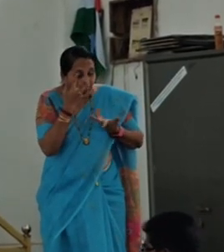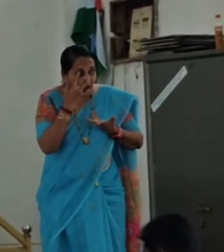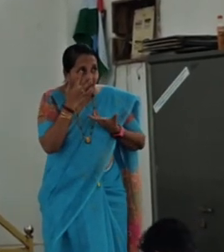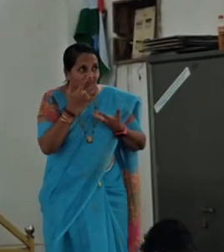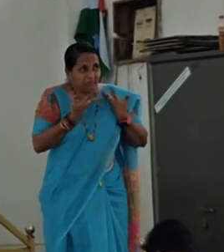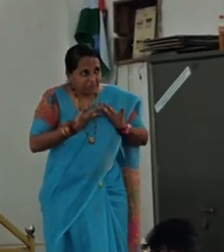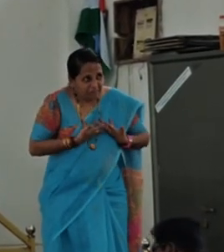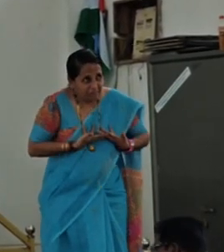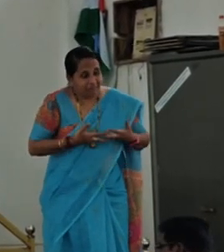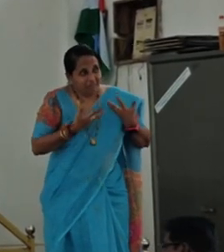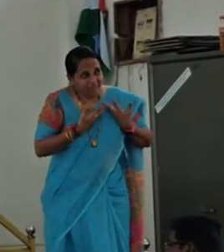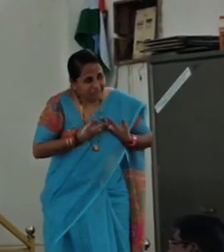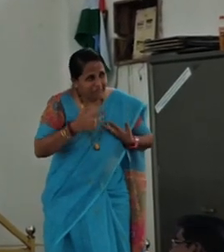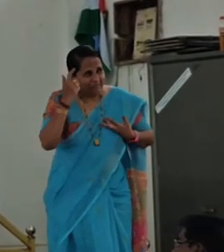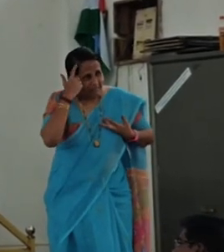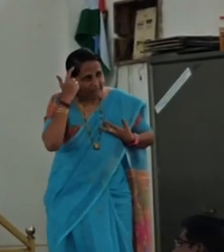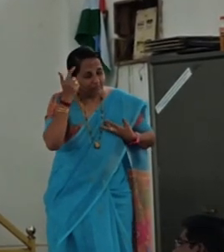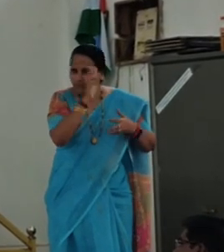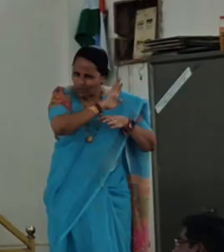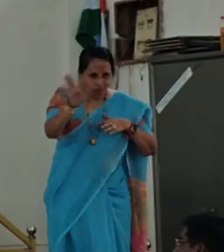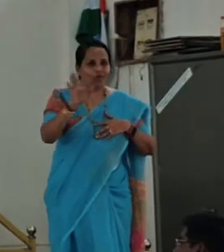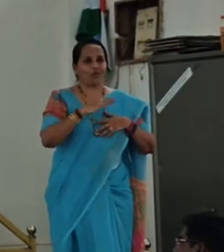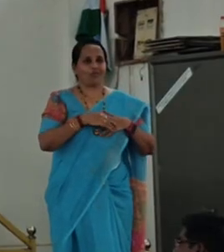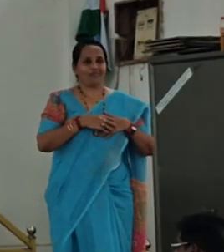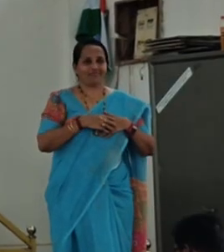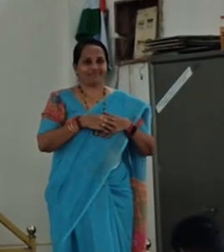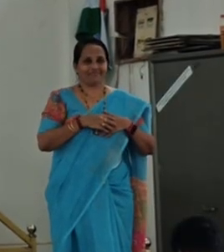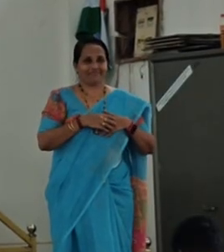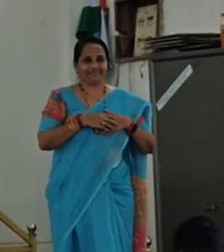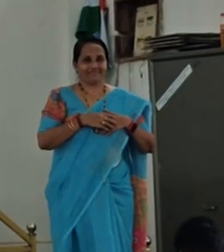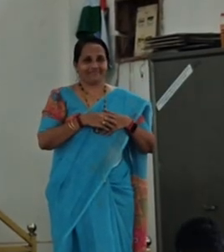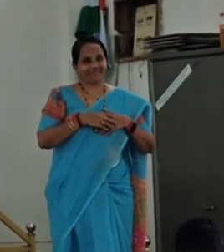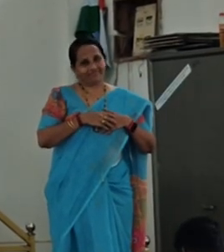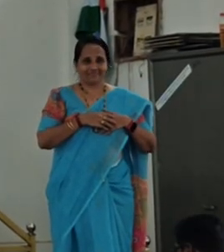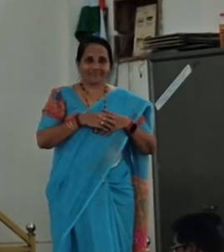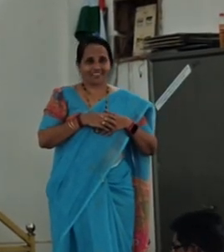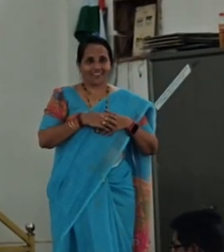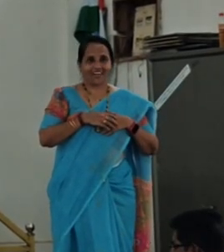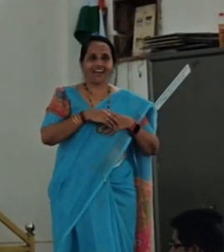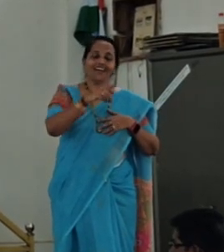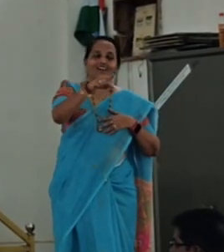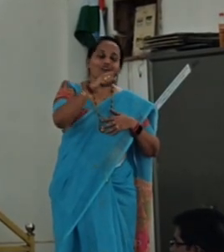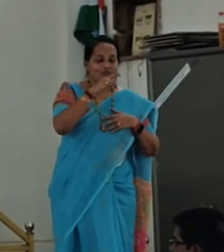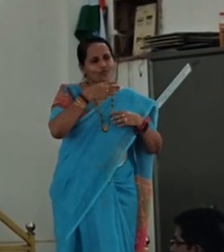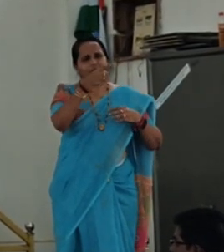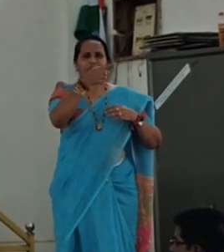can understand, you can compete with the others in the society. So